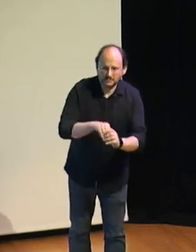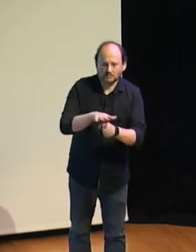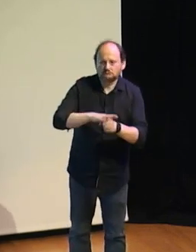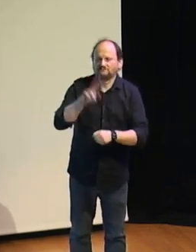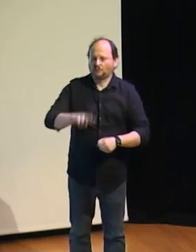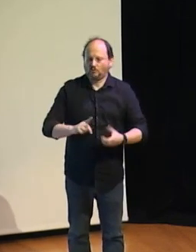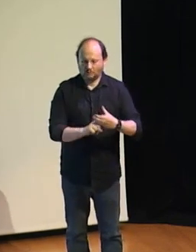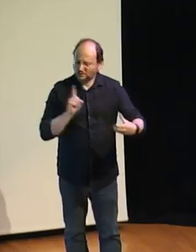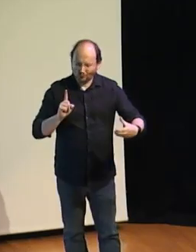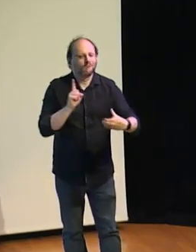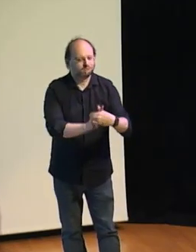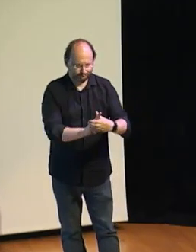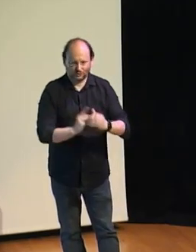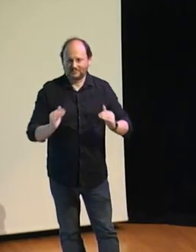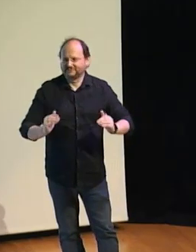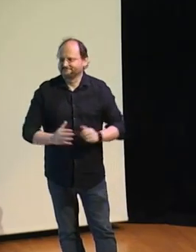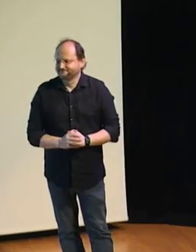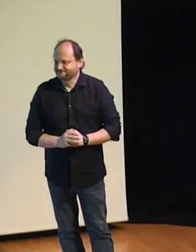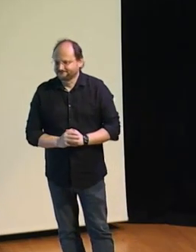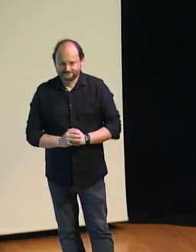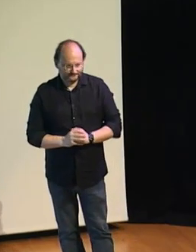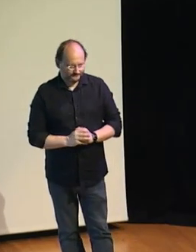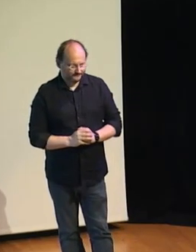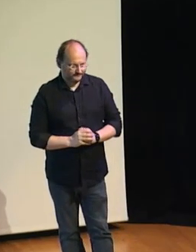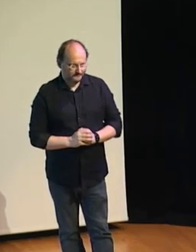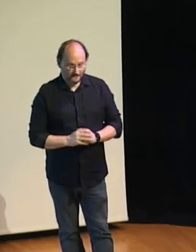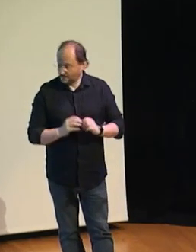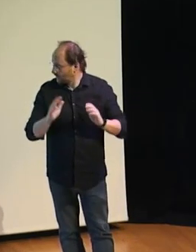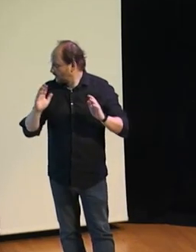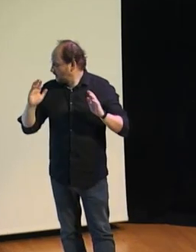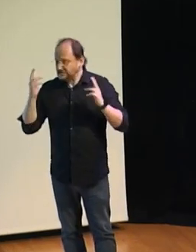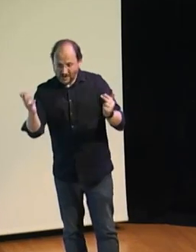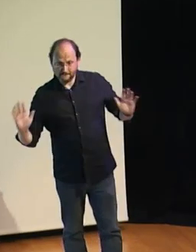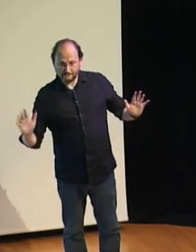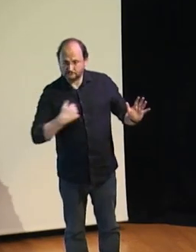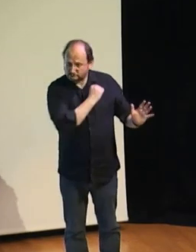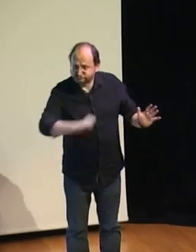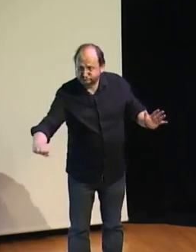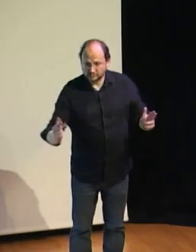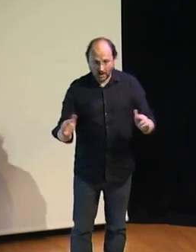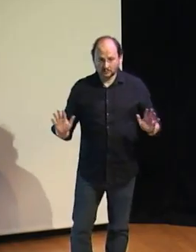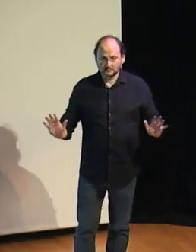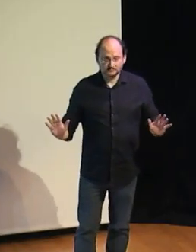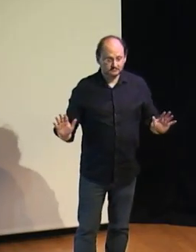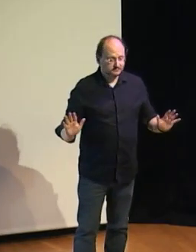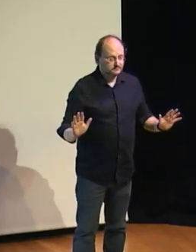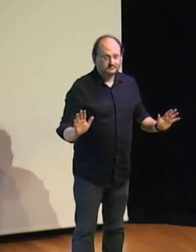population. Et c'est ce qui permet de dire que les sourds n'étaient pas si isolés et qu'au contraire, ils étaient pleinement intégrés dans la société. Ça va? Je ne vais pas trop